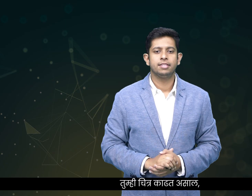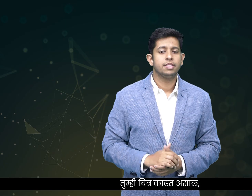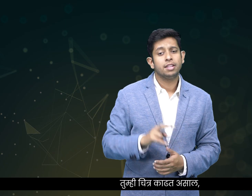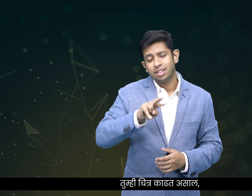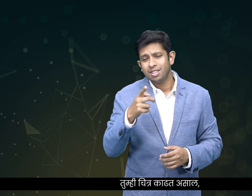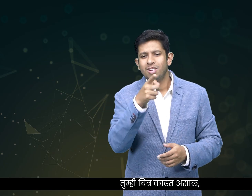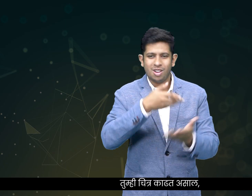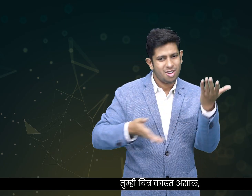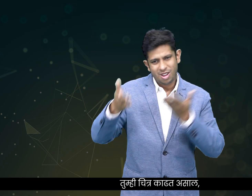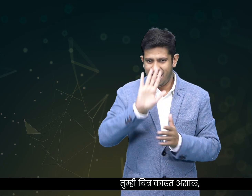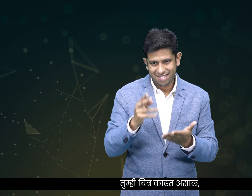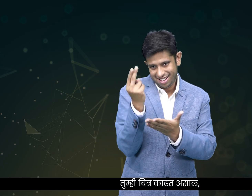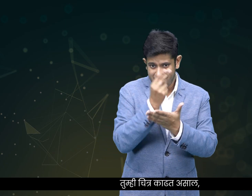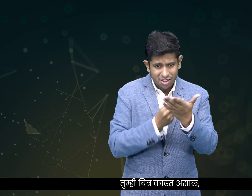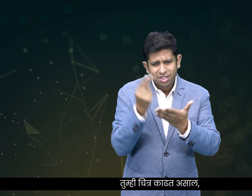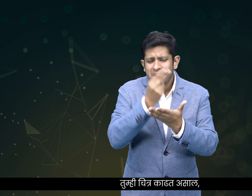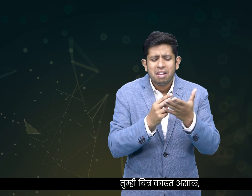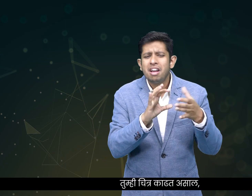तुम्ही चित्र काढत असाल,